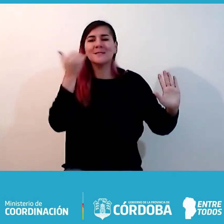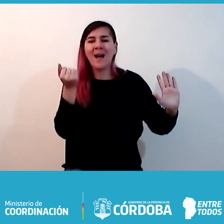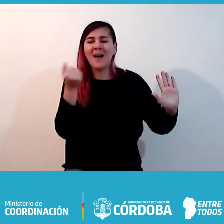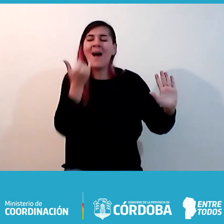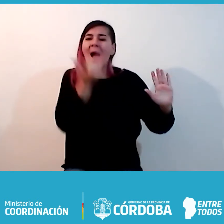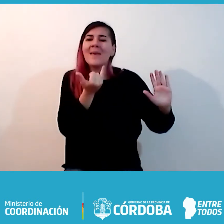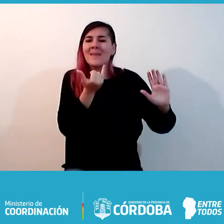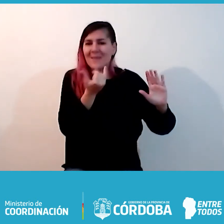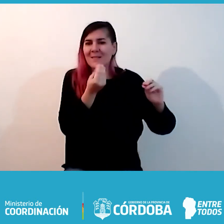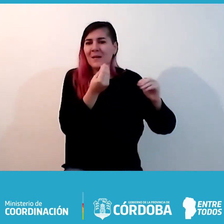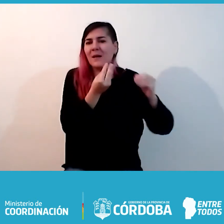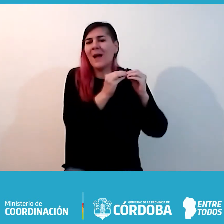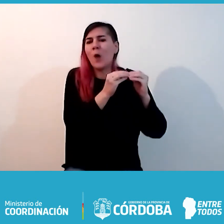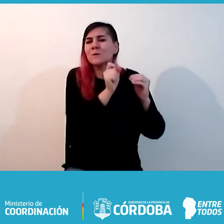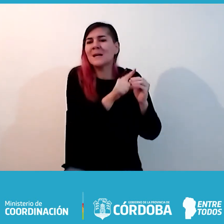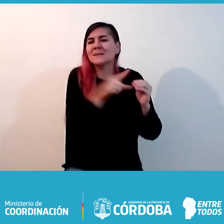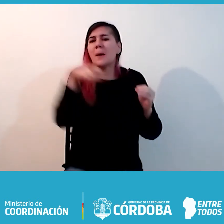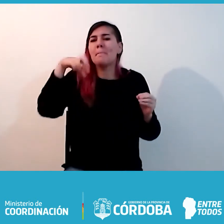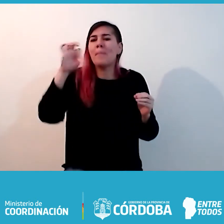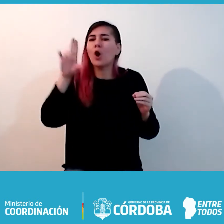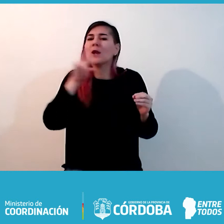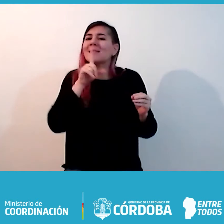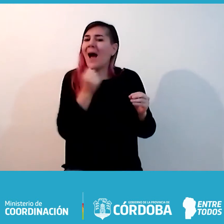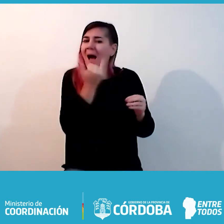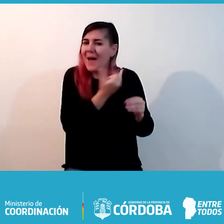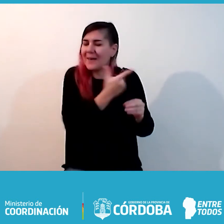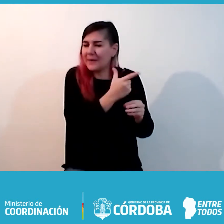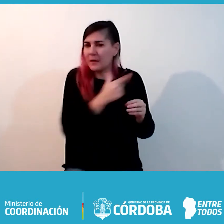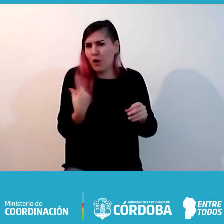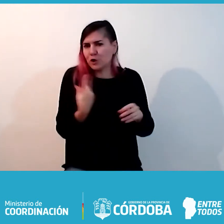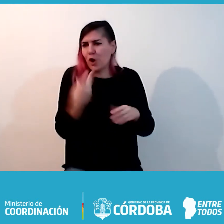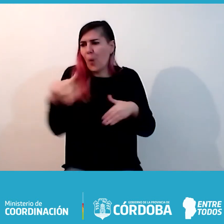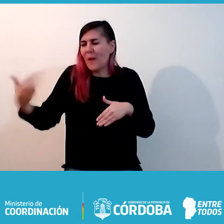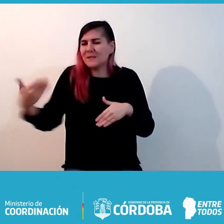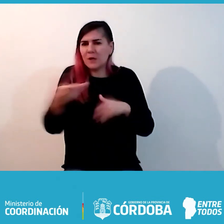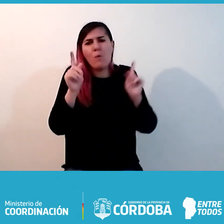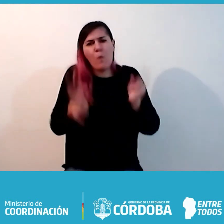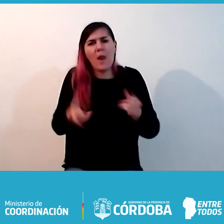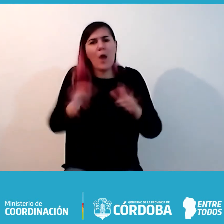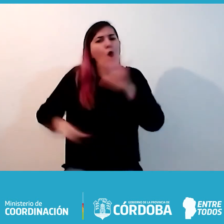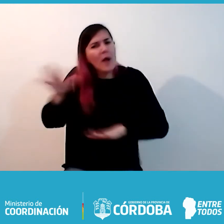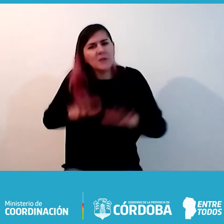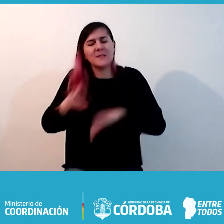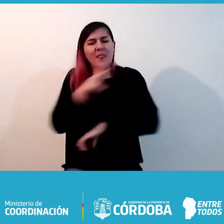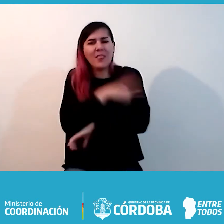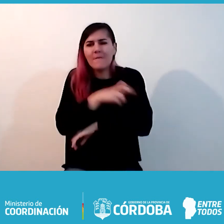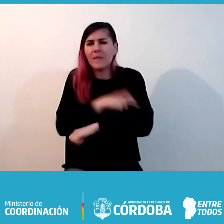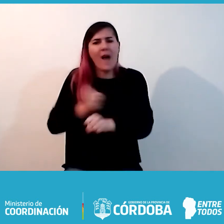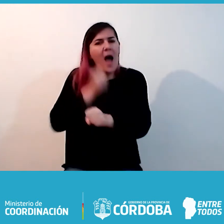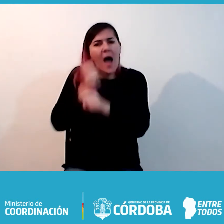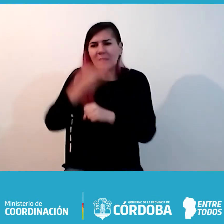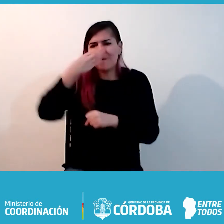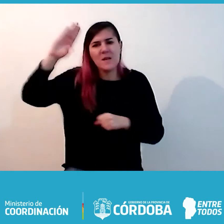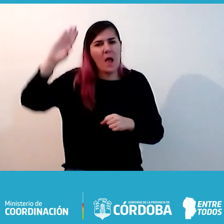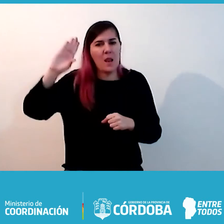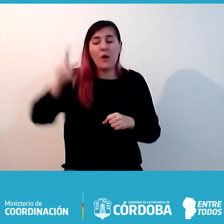en Porta. Nosotros, afirma, los vecinos, nos vamos a seguir organizando y defendiendo hasta el final. Somos los guardianes del monte